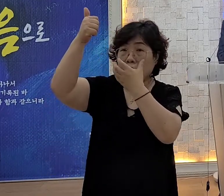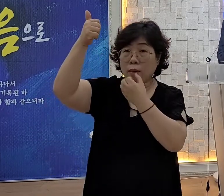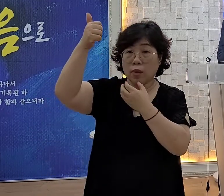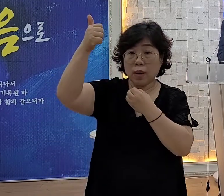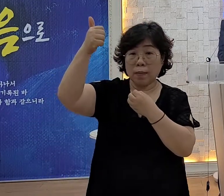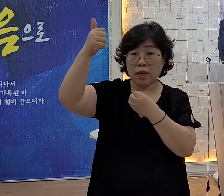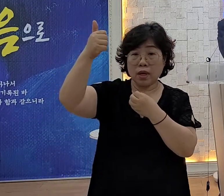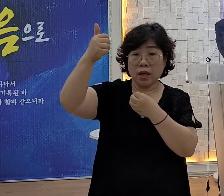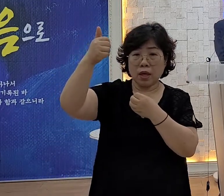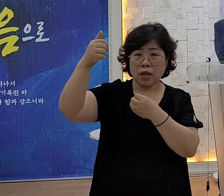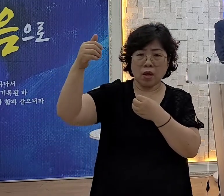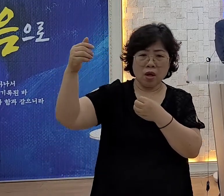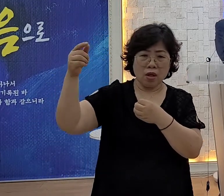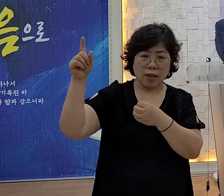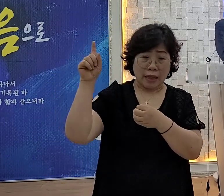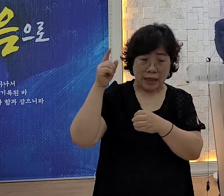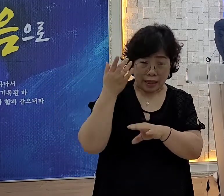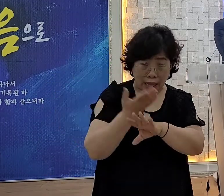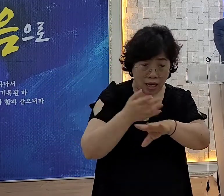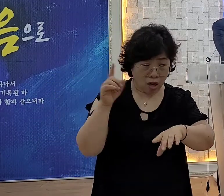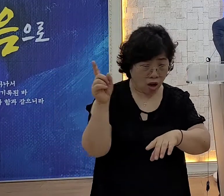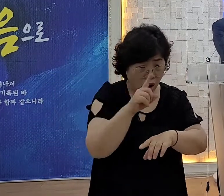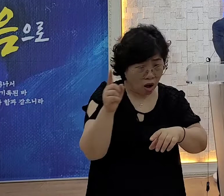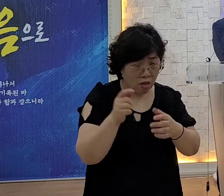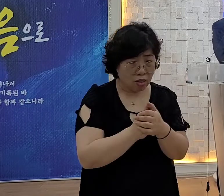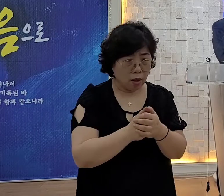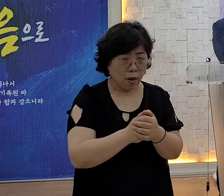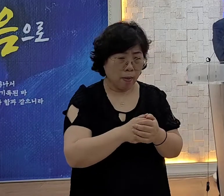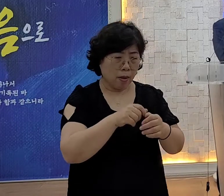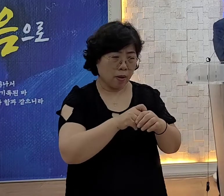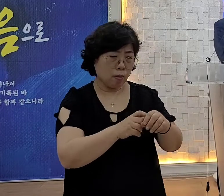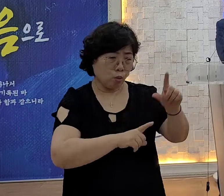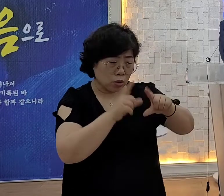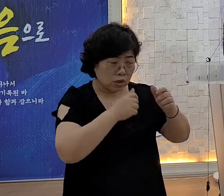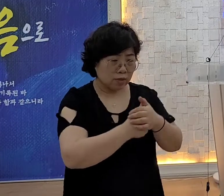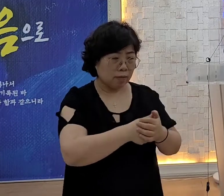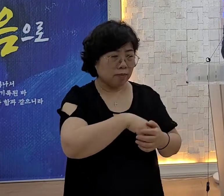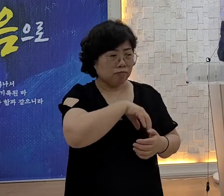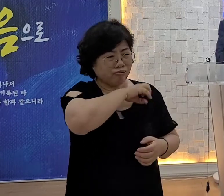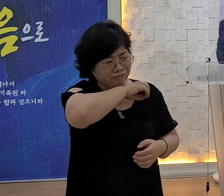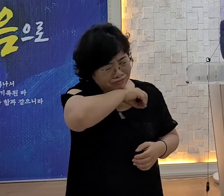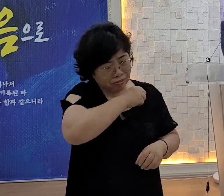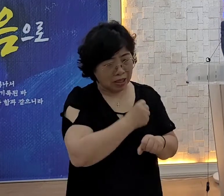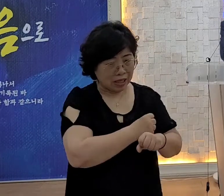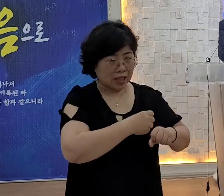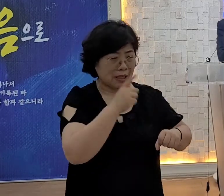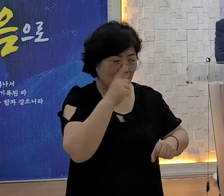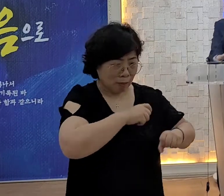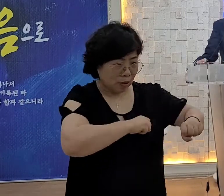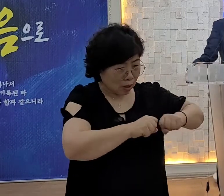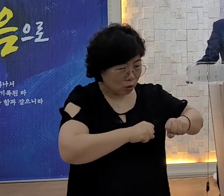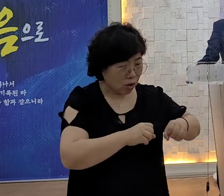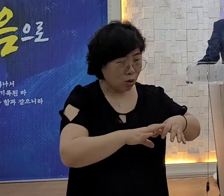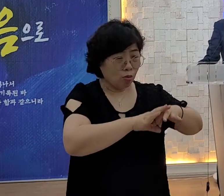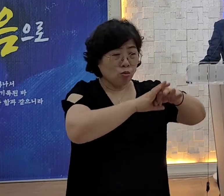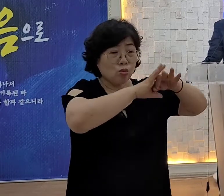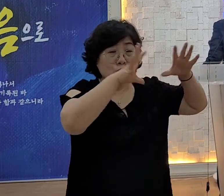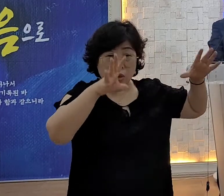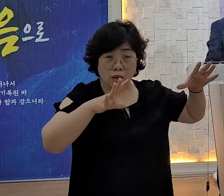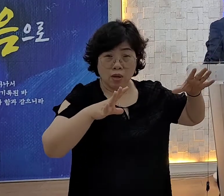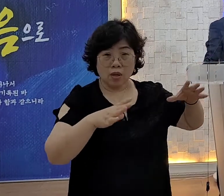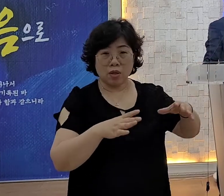아브라함에게 다른 어떤 것, 그가 마음속에 불평을 하든 그가 또 나쁜 짓을 하든 뭘 하든 이거 아무도 안